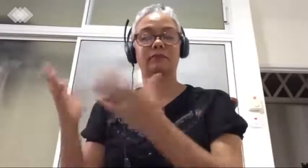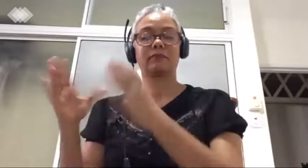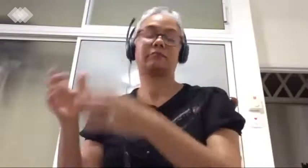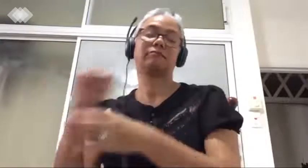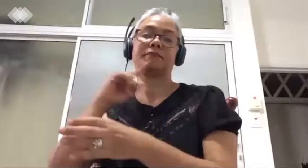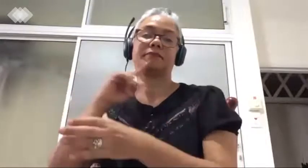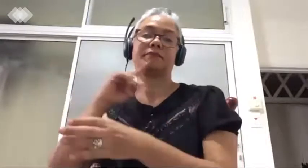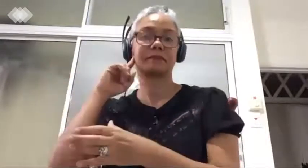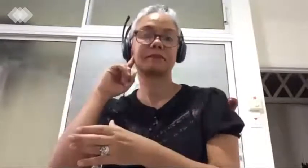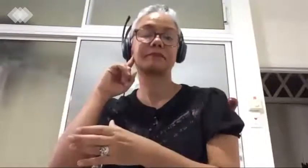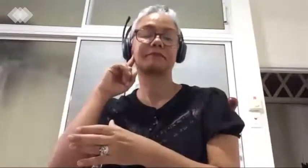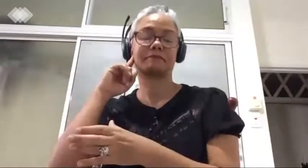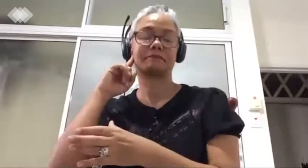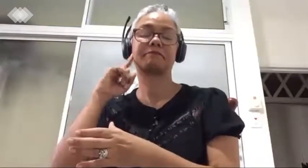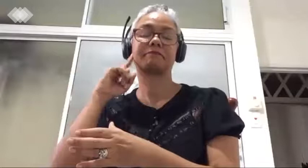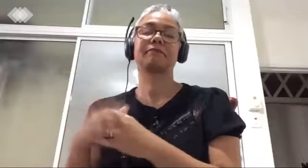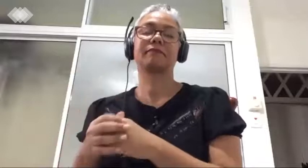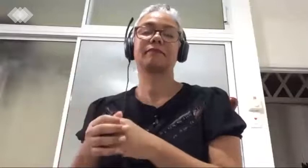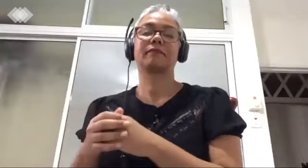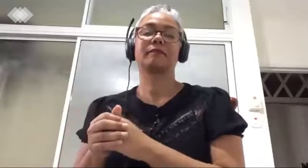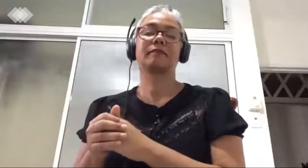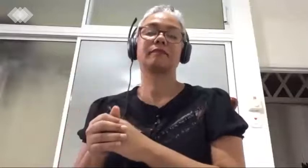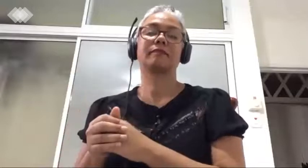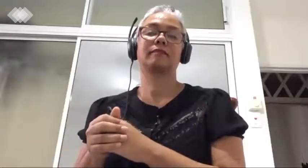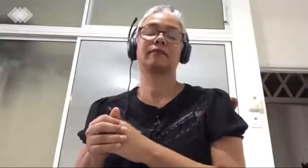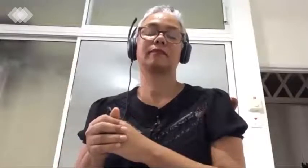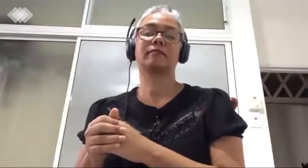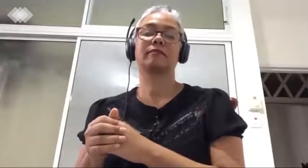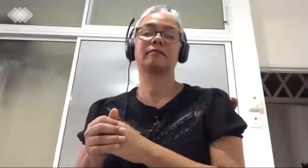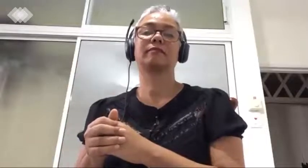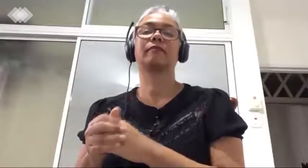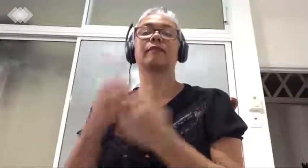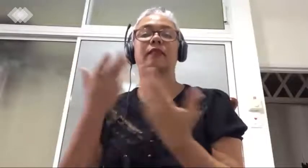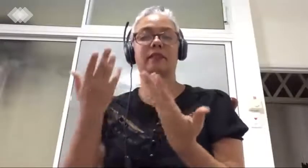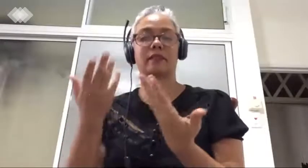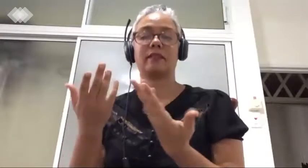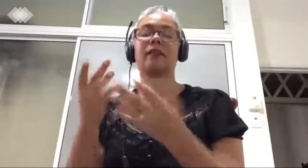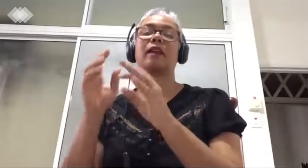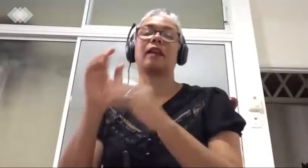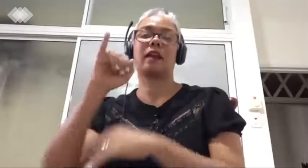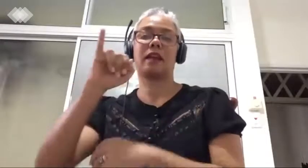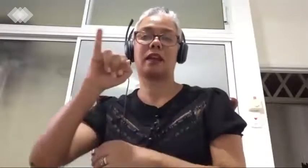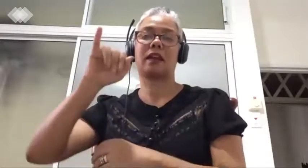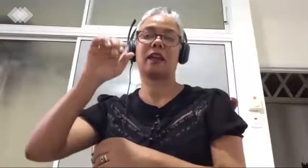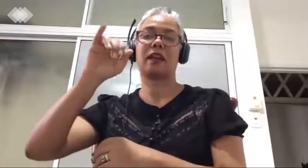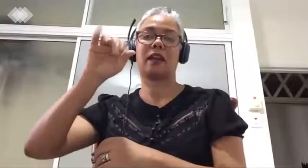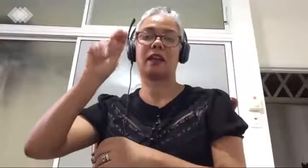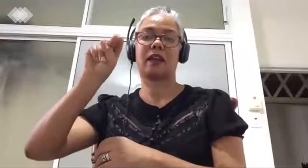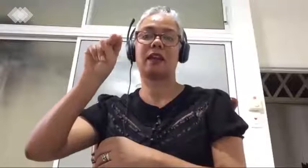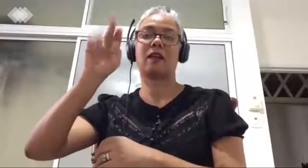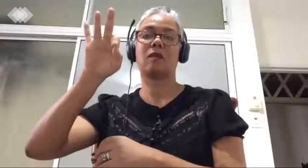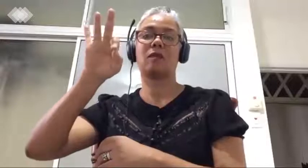del Instituto Dominicano, el Instituto de Lenguas de Señas e Intérprete, pueda entonces realizar